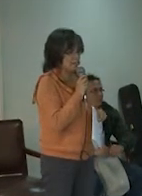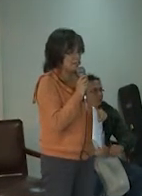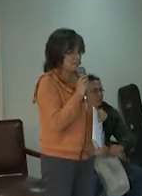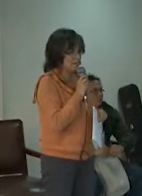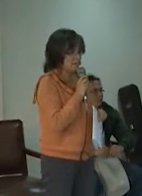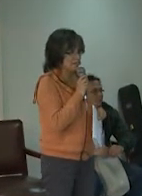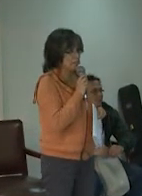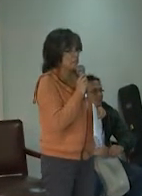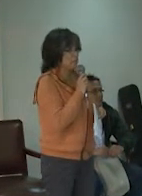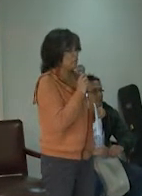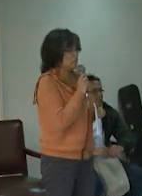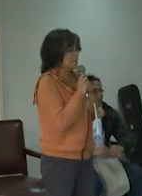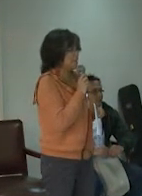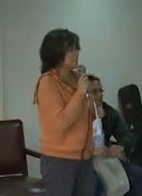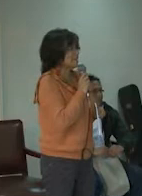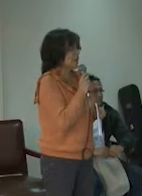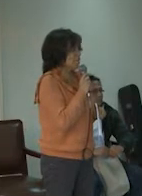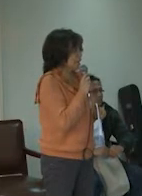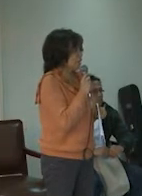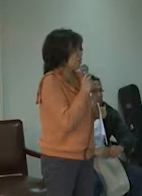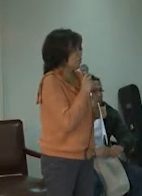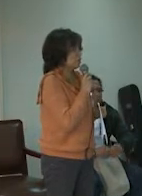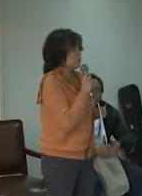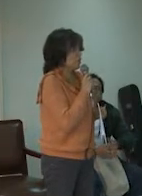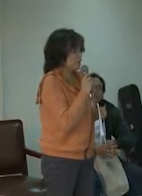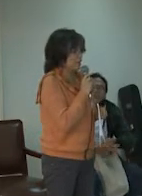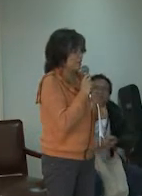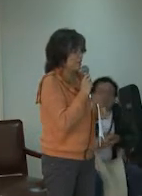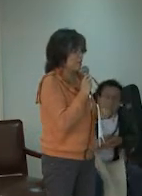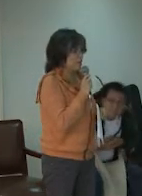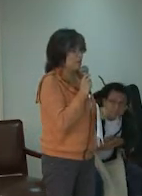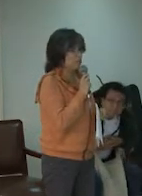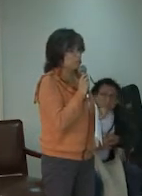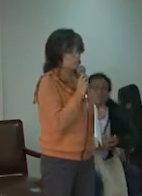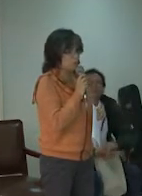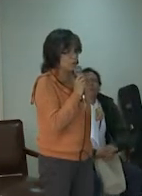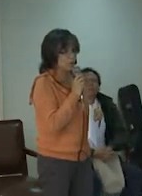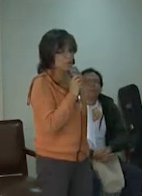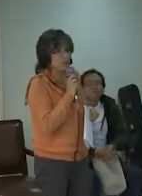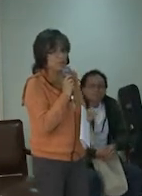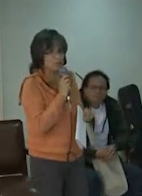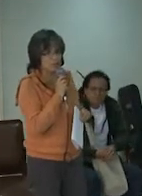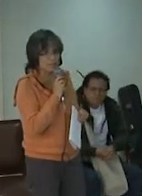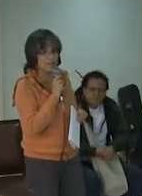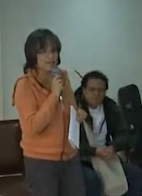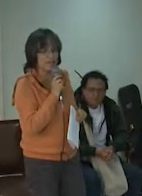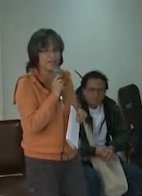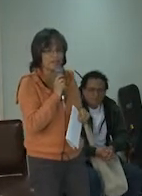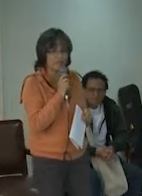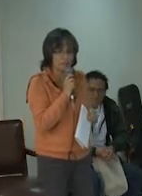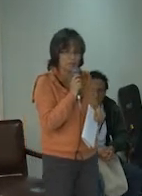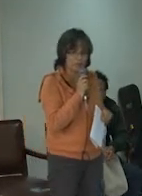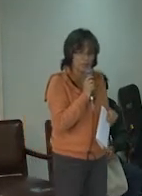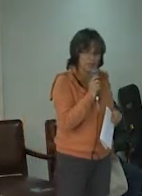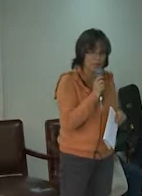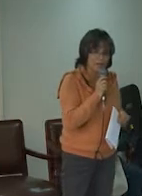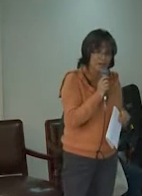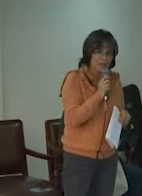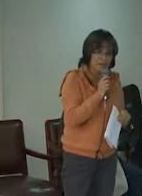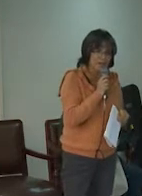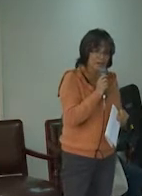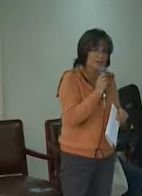hacer, desde formas del saber o de los saberes, y por supuesto desde las formas del ejercicio del